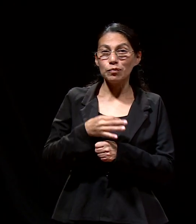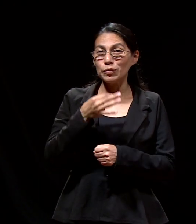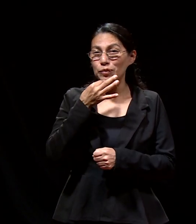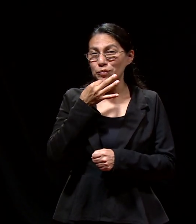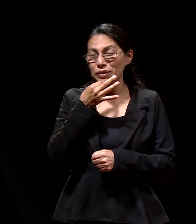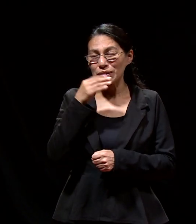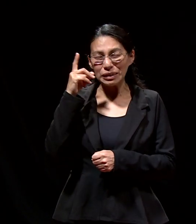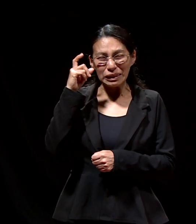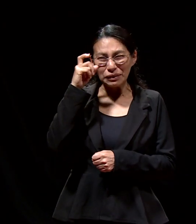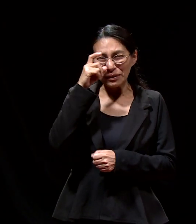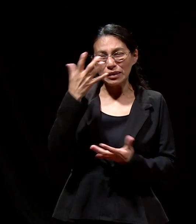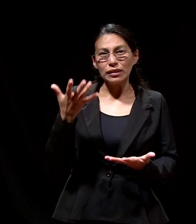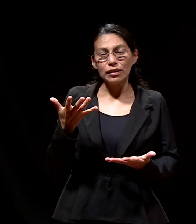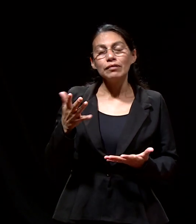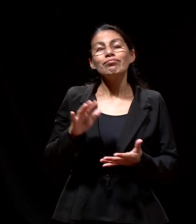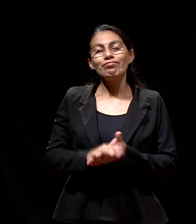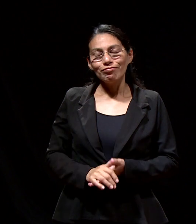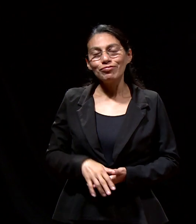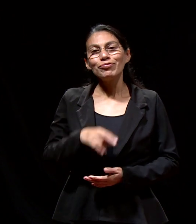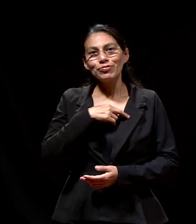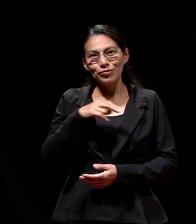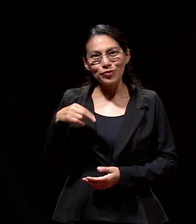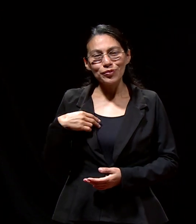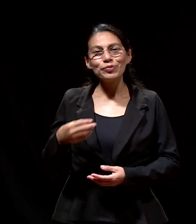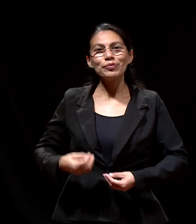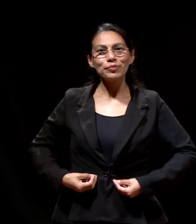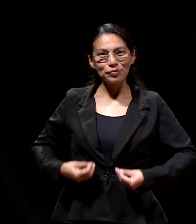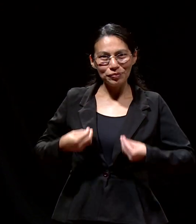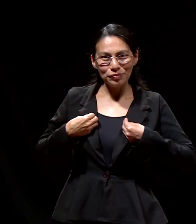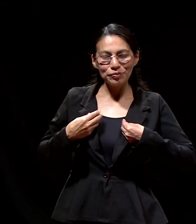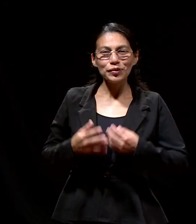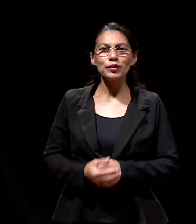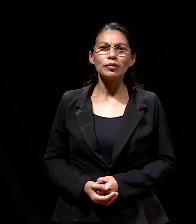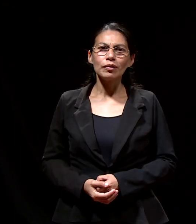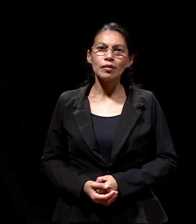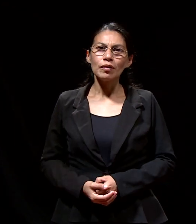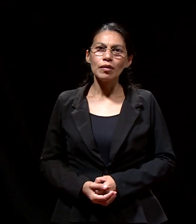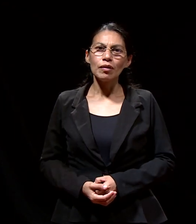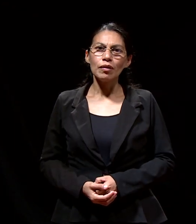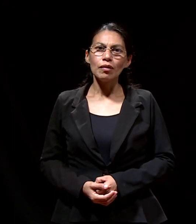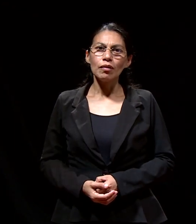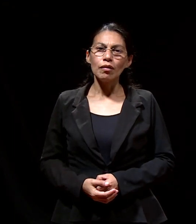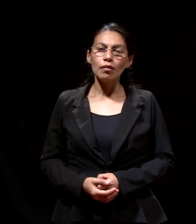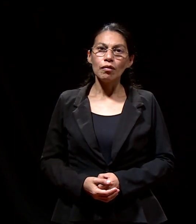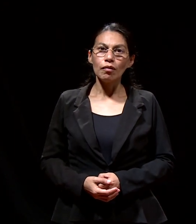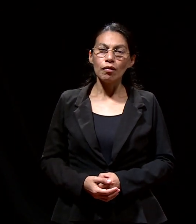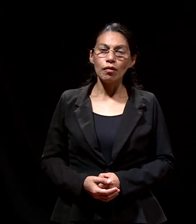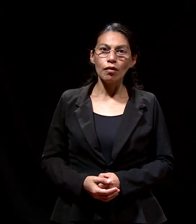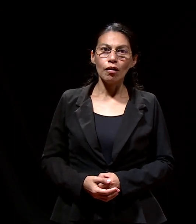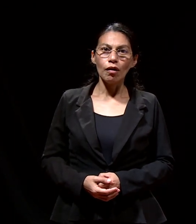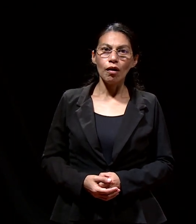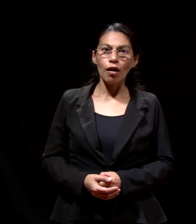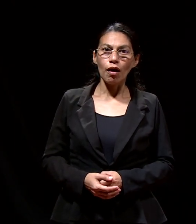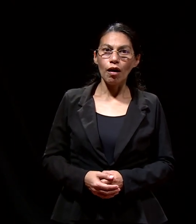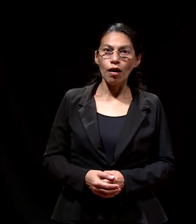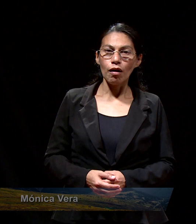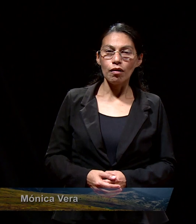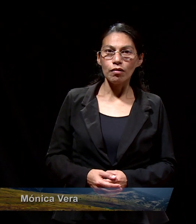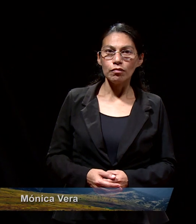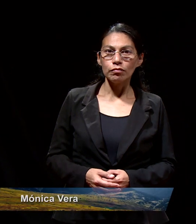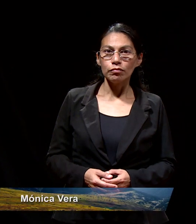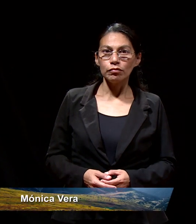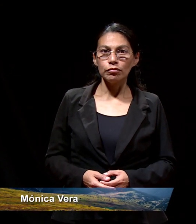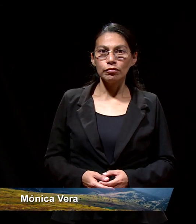muy especiales realmente acostumbramos